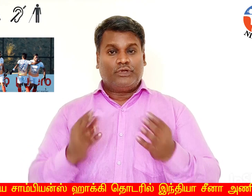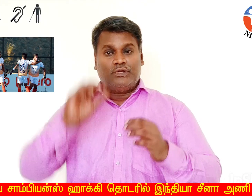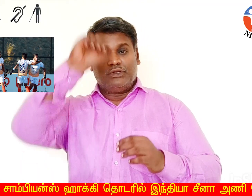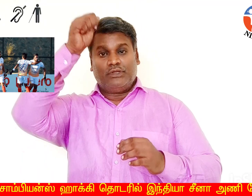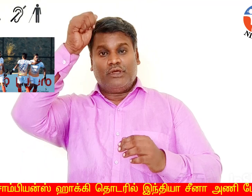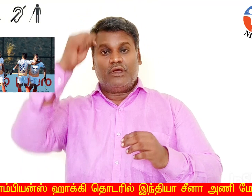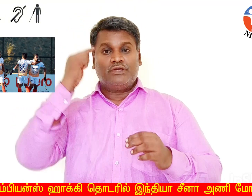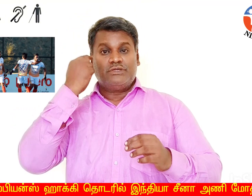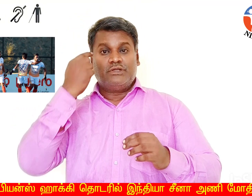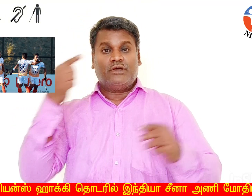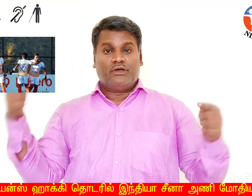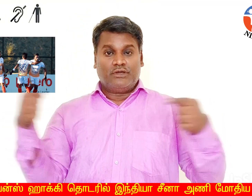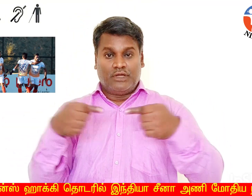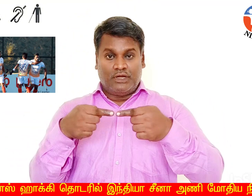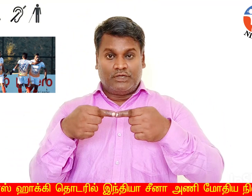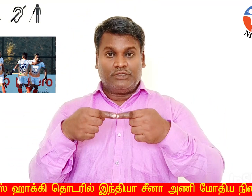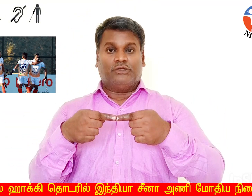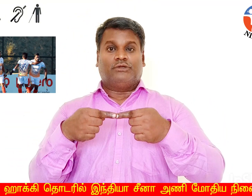பெற்று சாம்பியன் பட்டம் வென்றது.